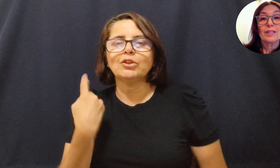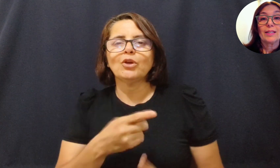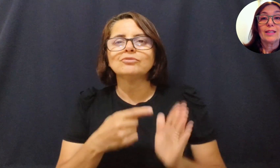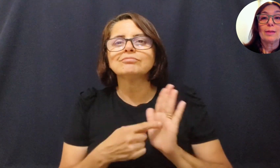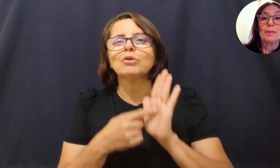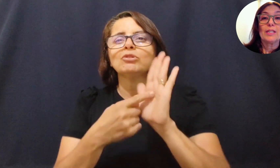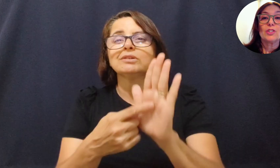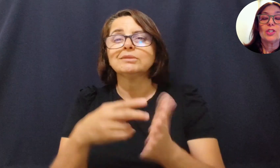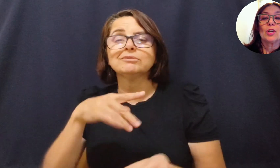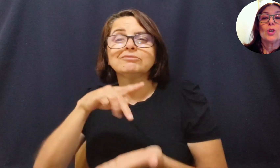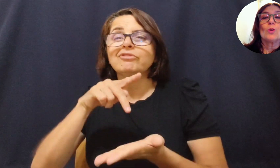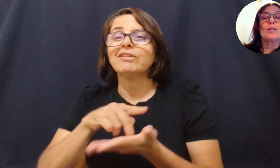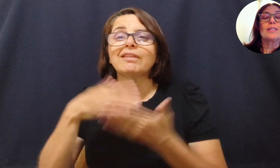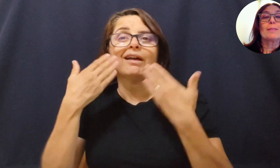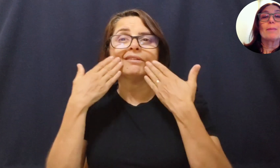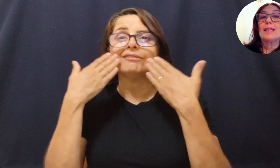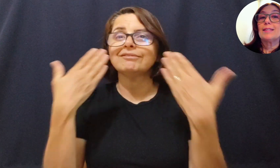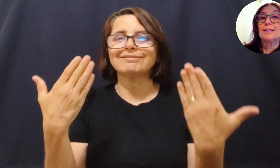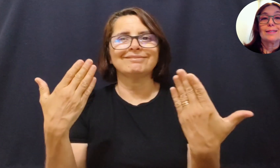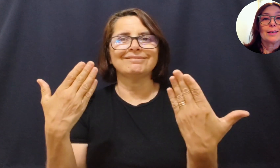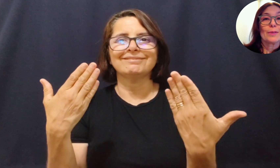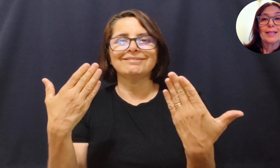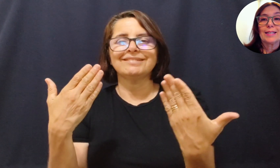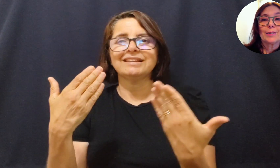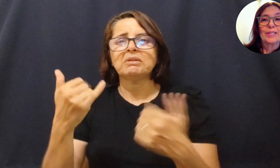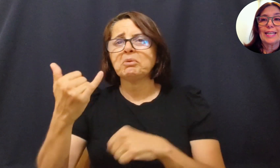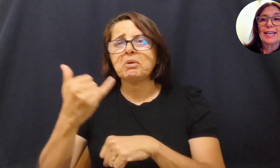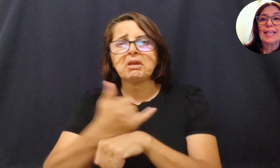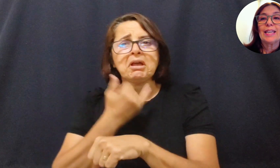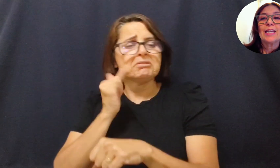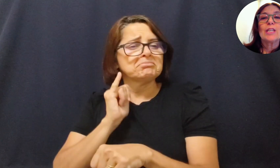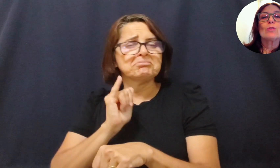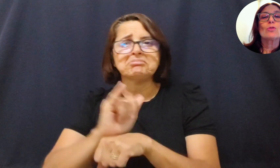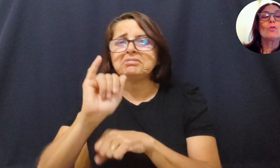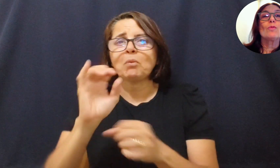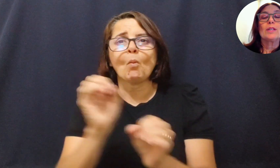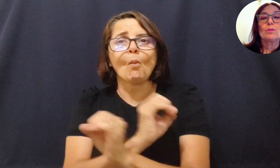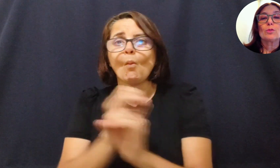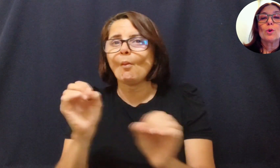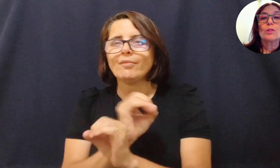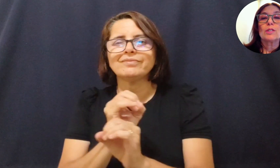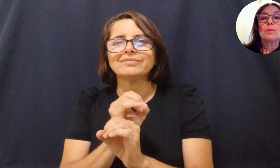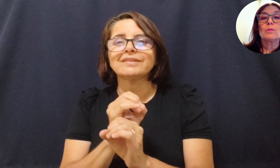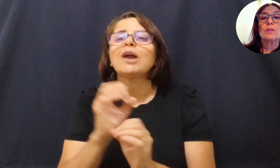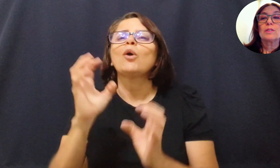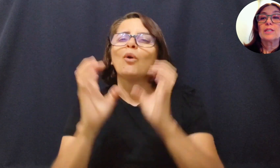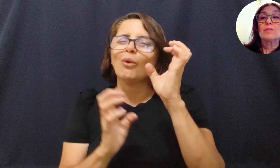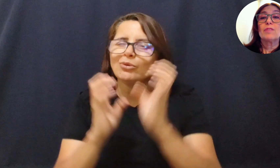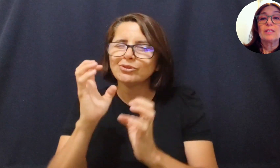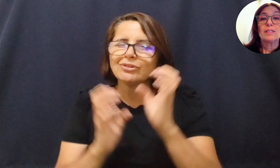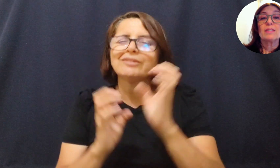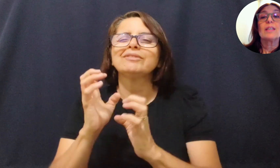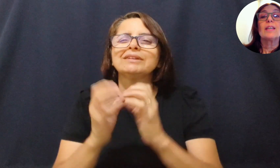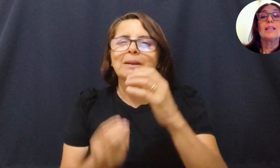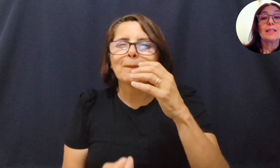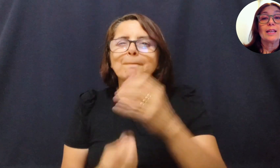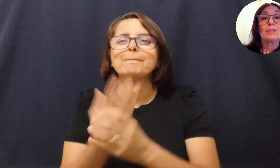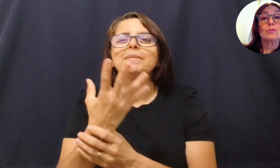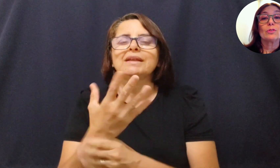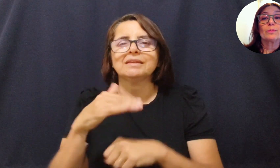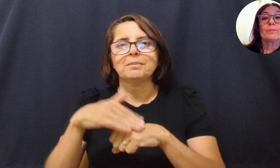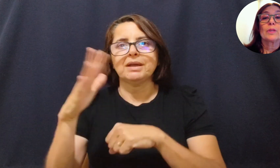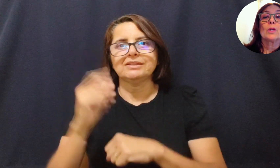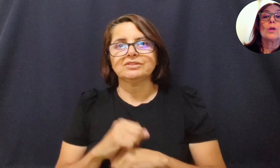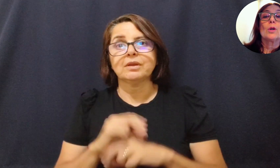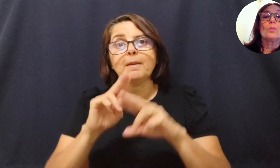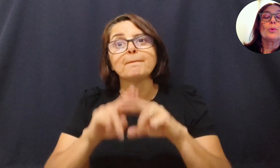mais verdadeiramente, onde as aparências não enganam ninguém, que os conflitos mostram-se às vezes